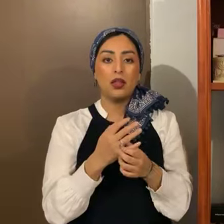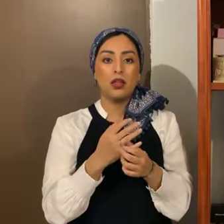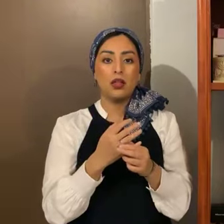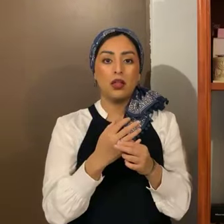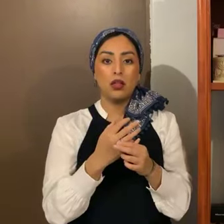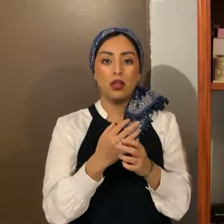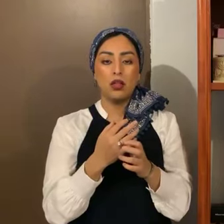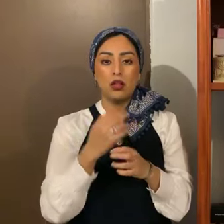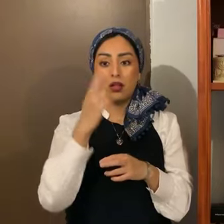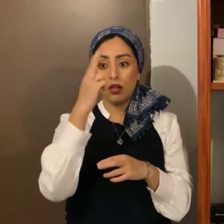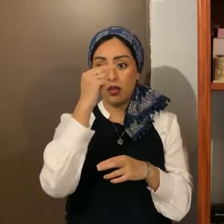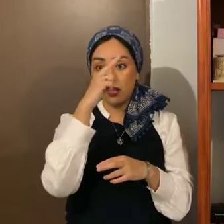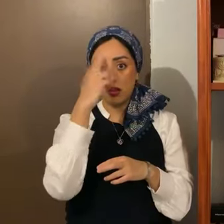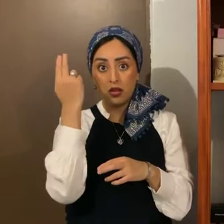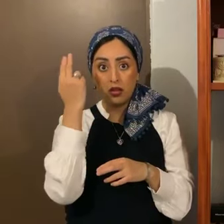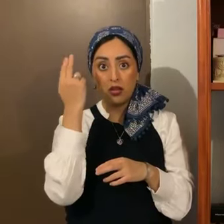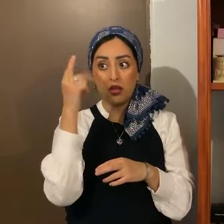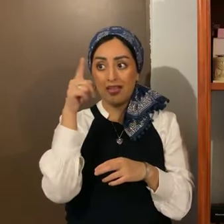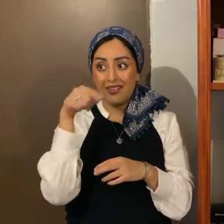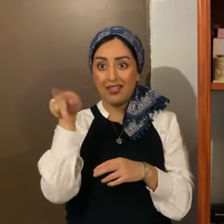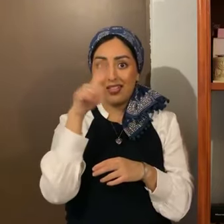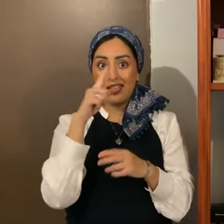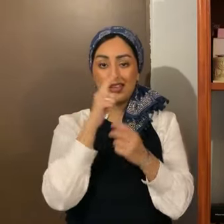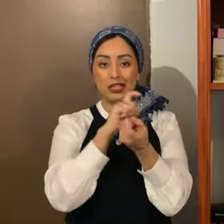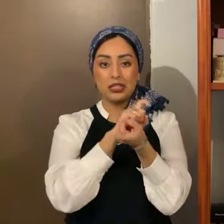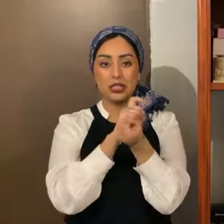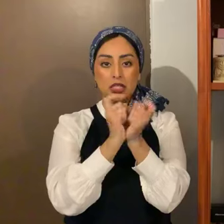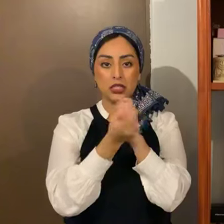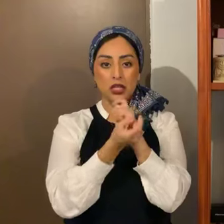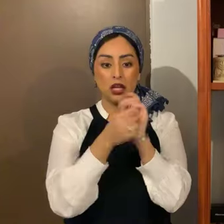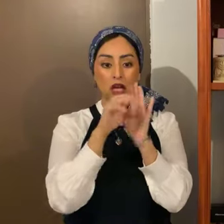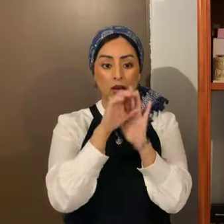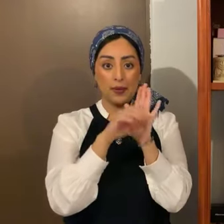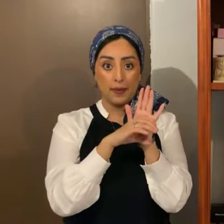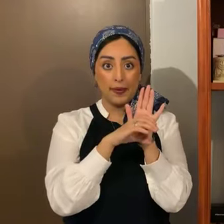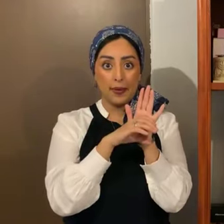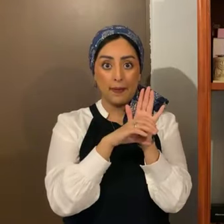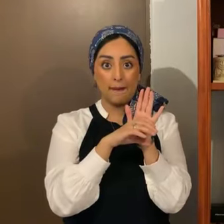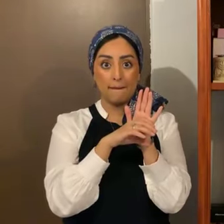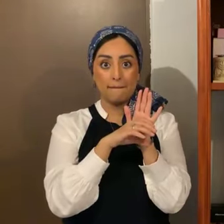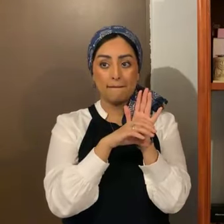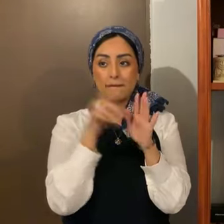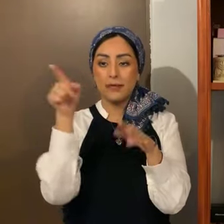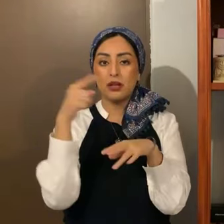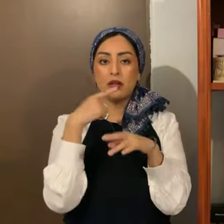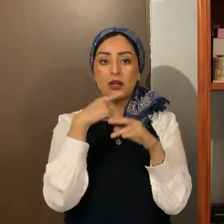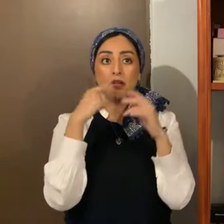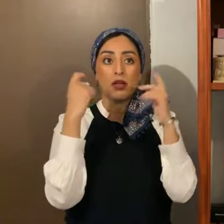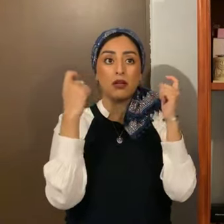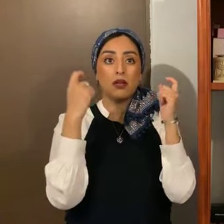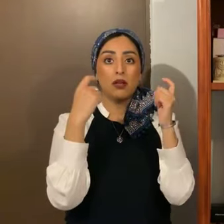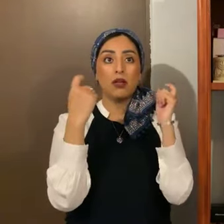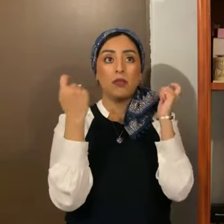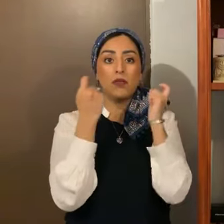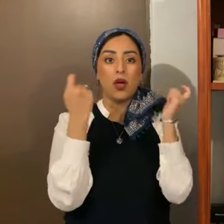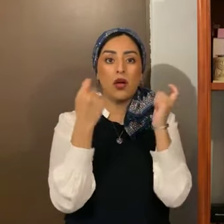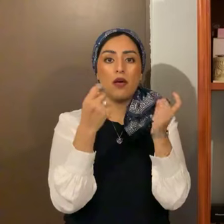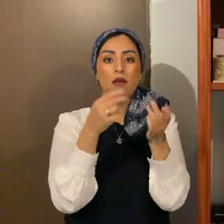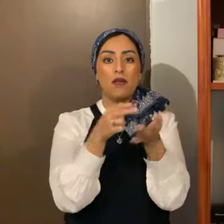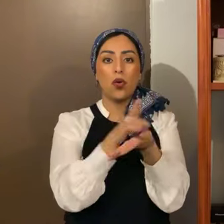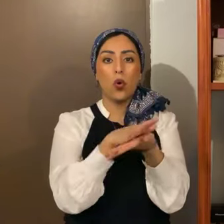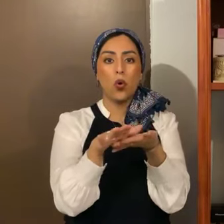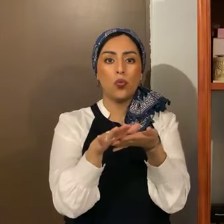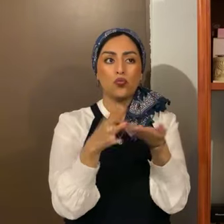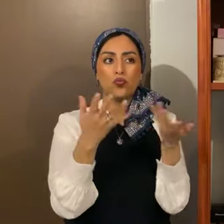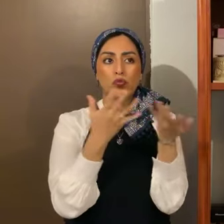el catolicismo romano cambió ese mandamiento por santificarás las fiestas.